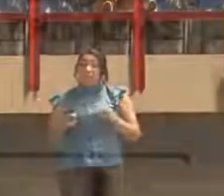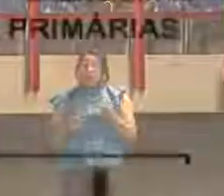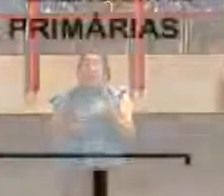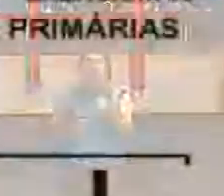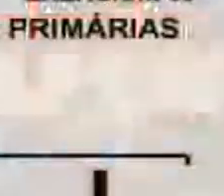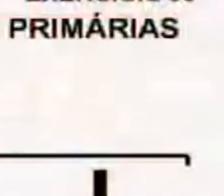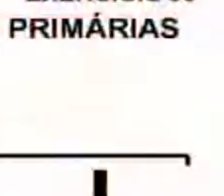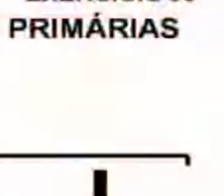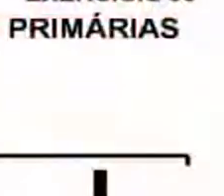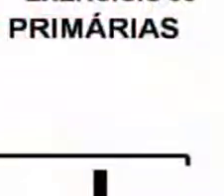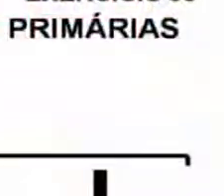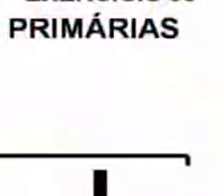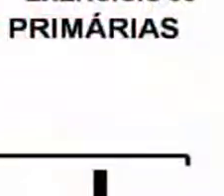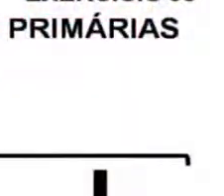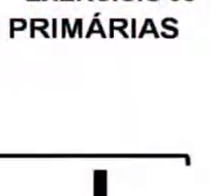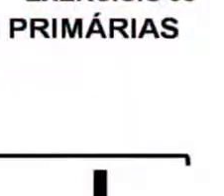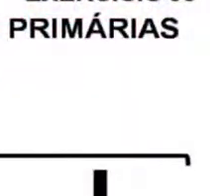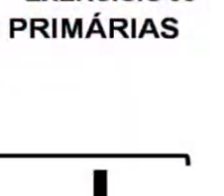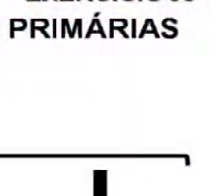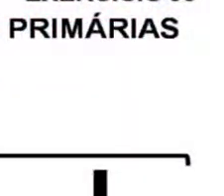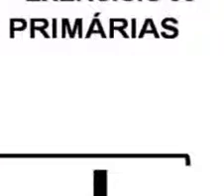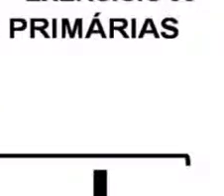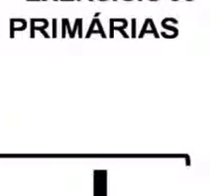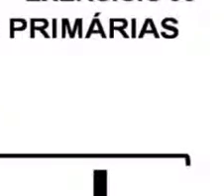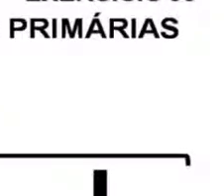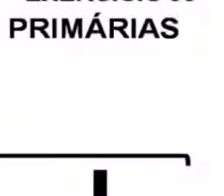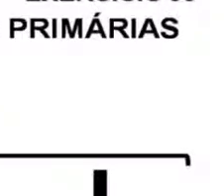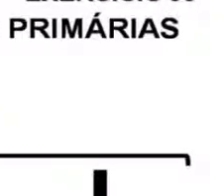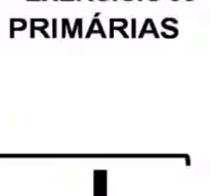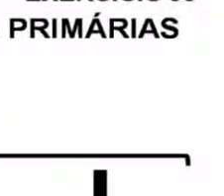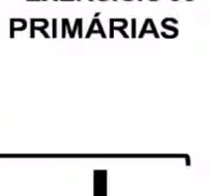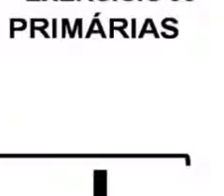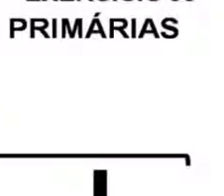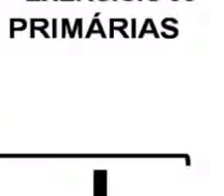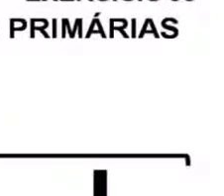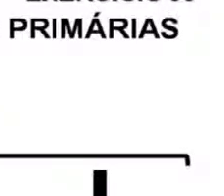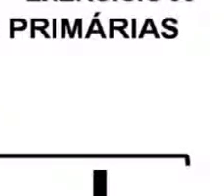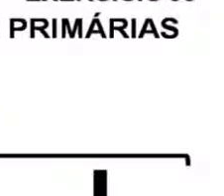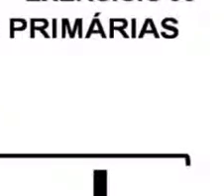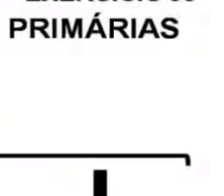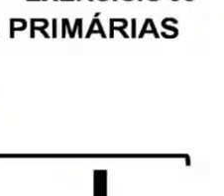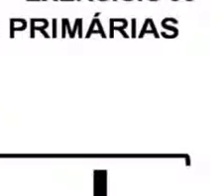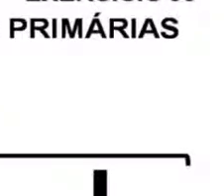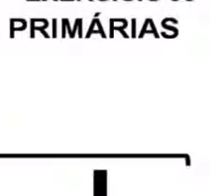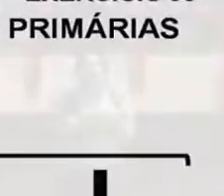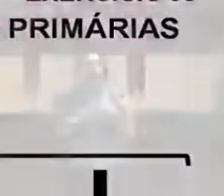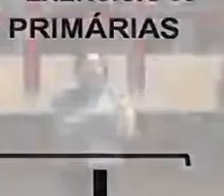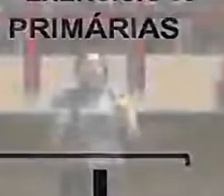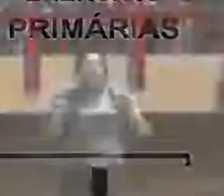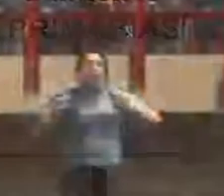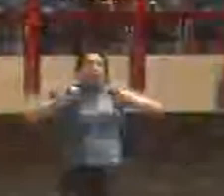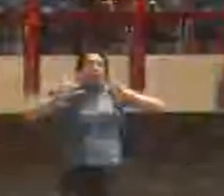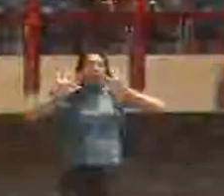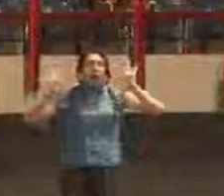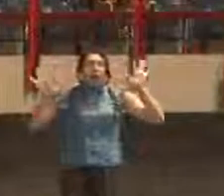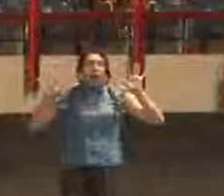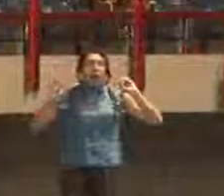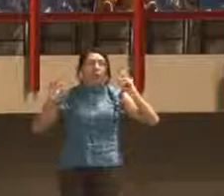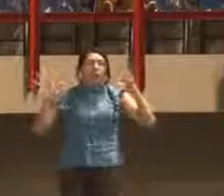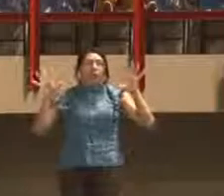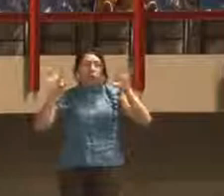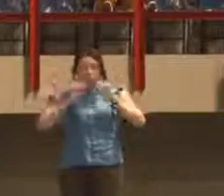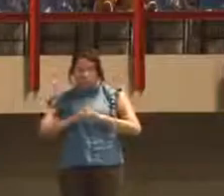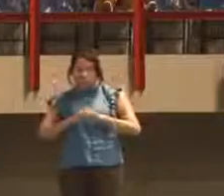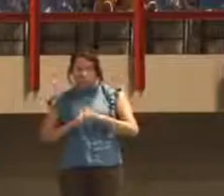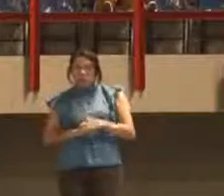tonalidades. Tem o azul normal, aí esse azul pode vir como? Claro ou escuro, né? Então, quando você